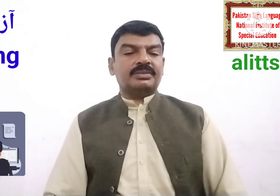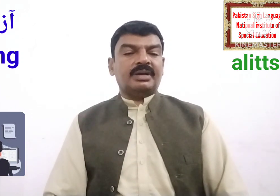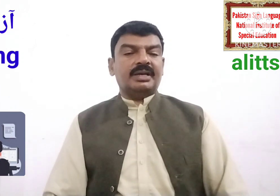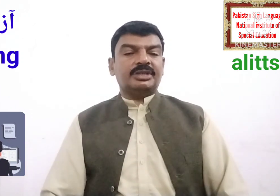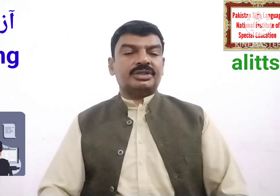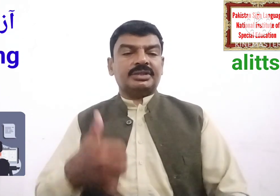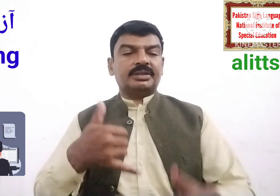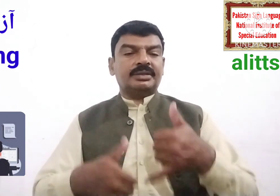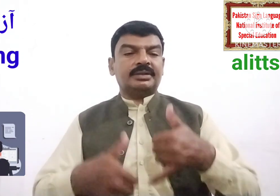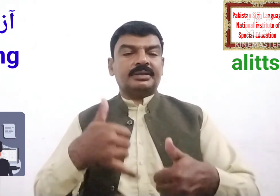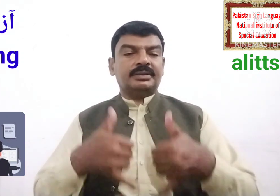आजमाइश,